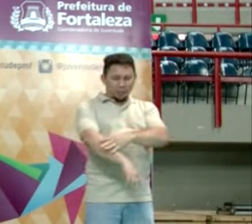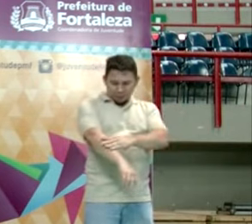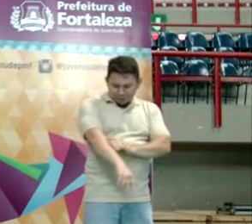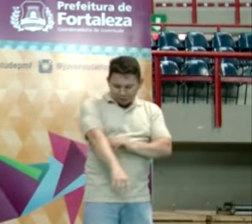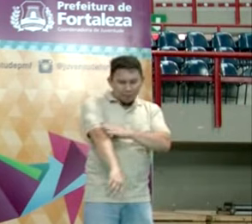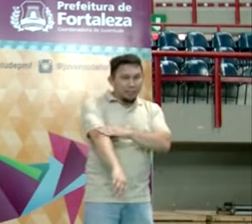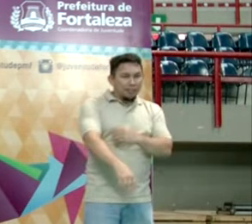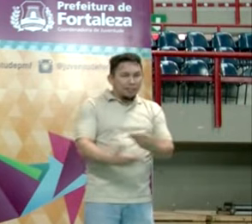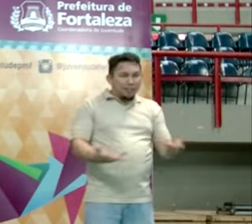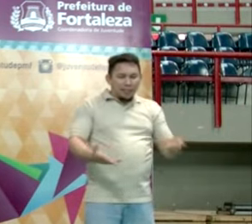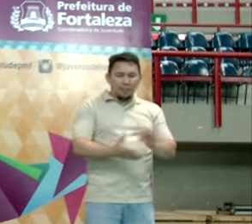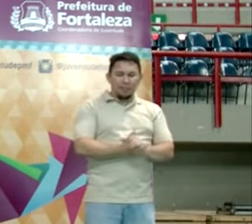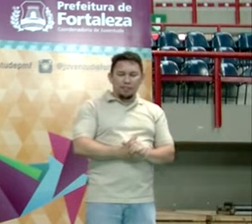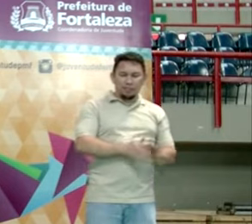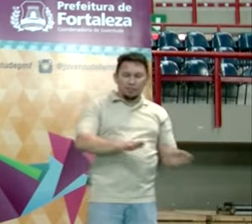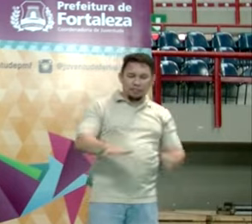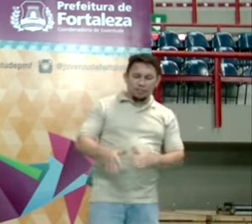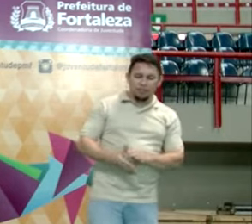couro.